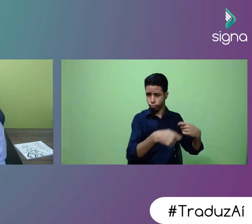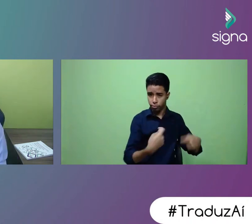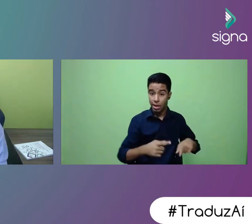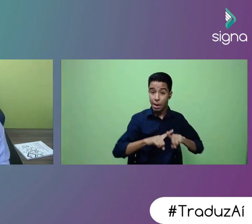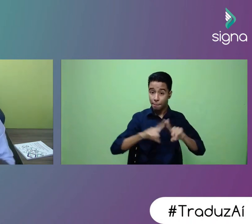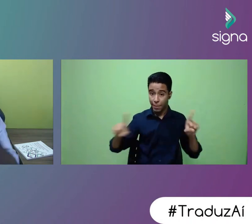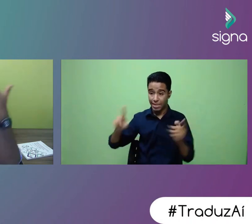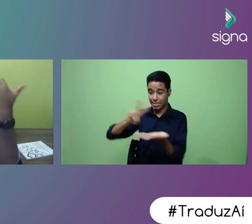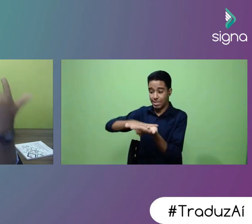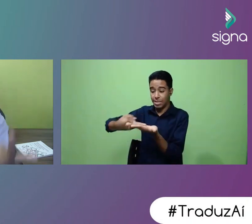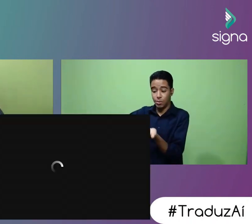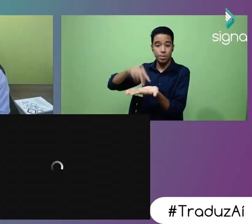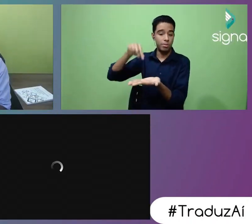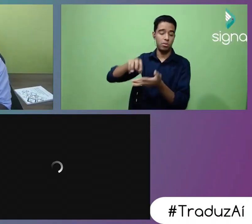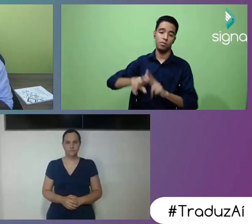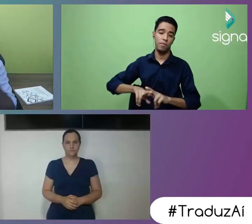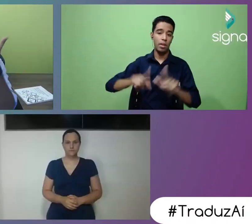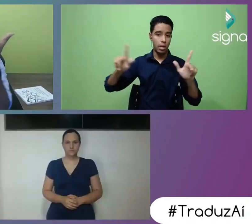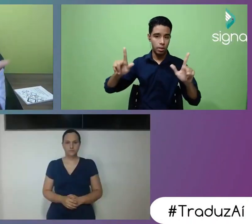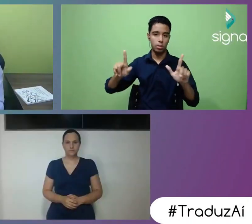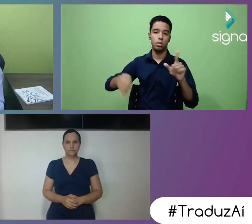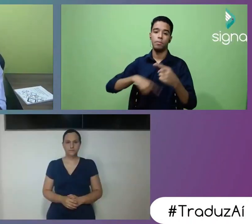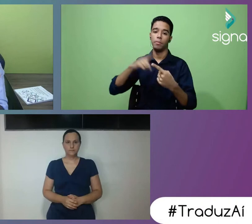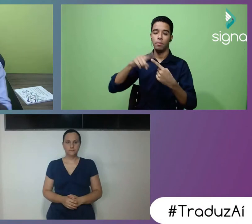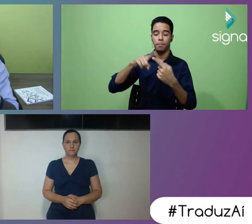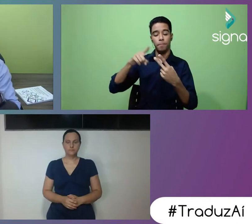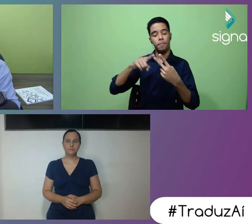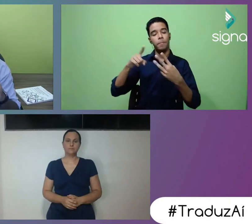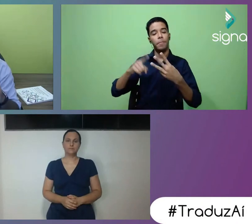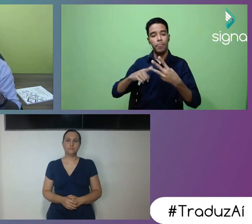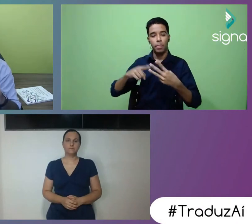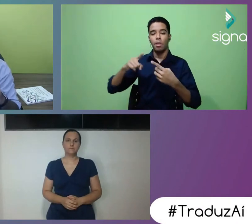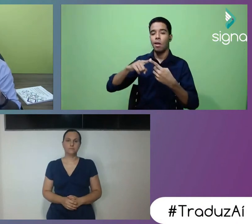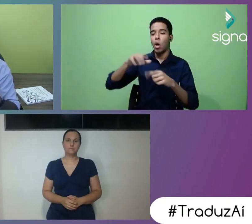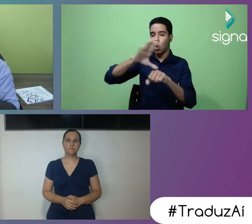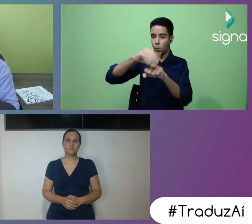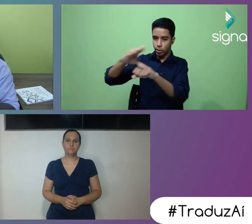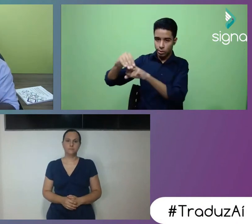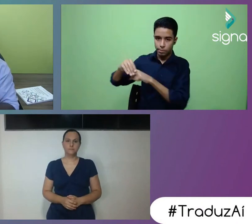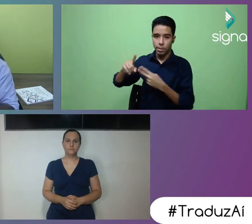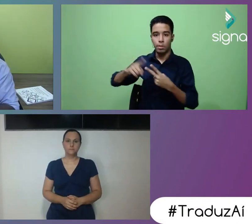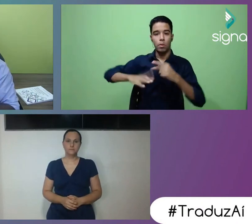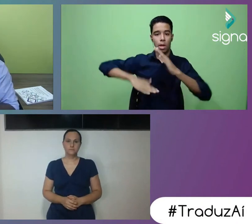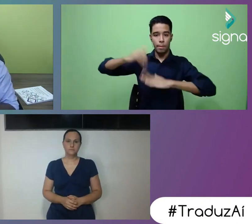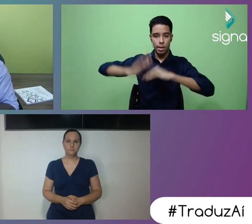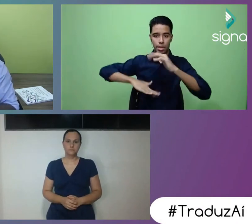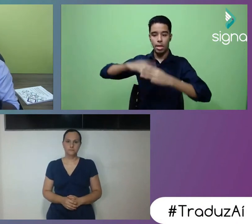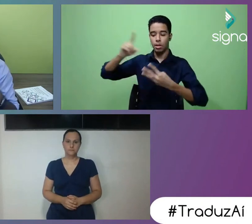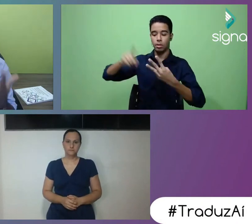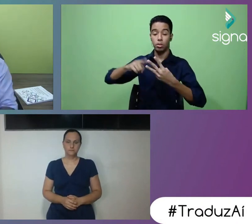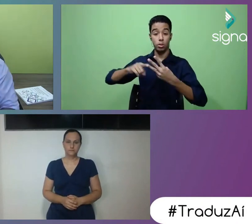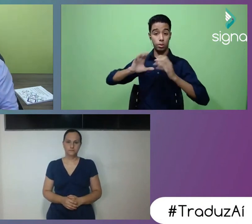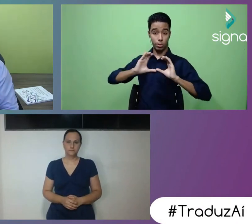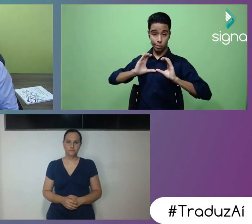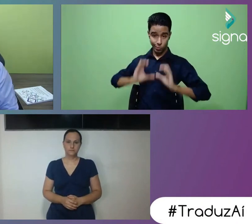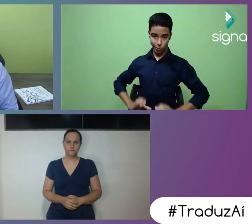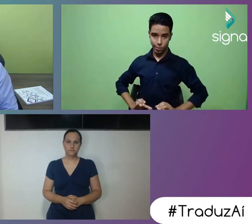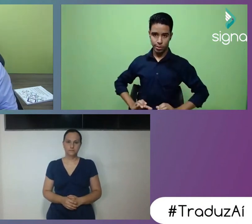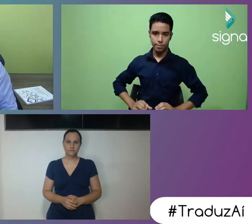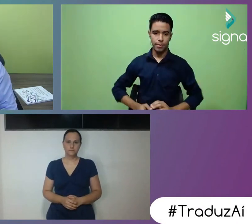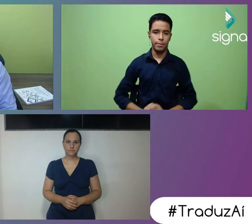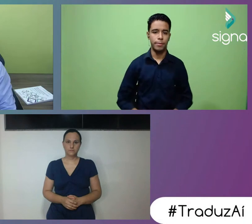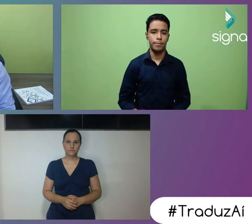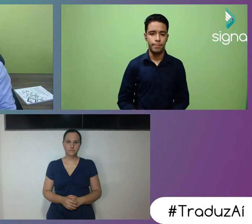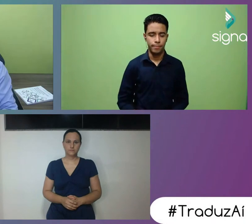de conhecimentos, habilidades e atitudes. E o que são conhecimentos, habilidades e atitudes? Aquilo que a gente